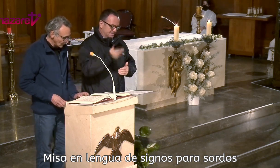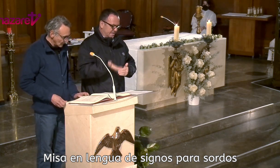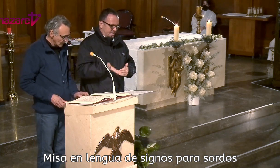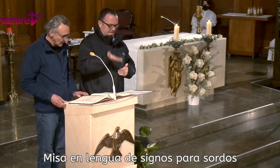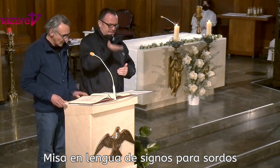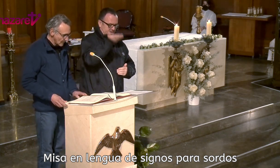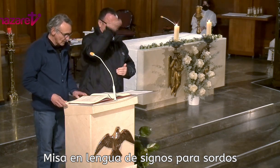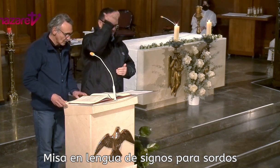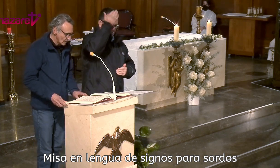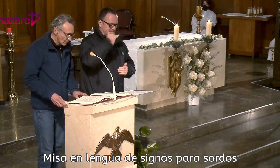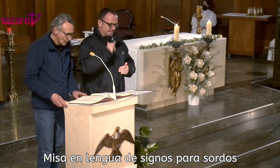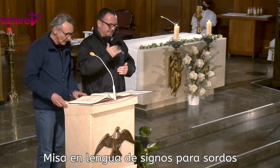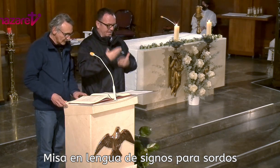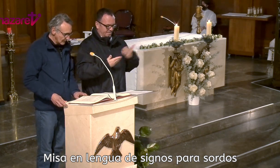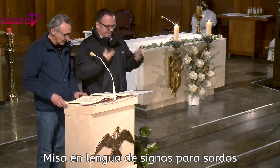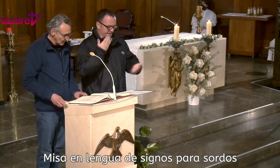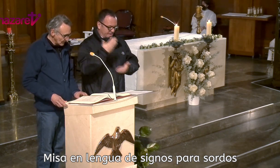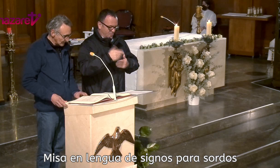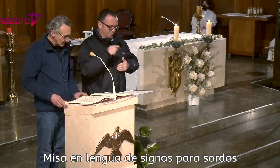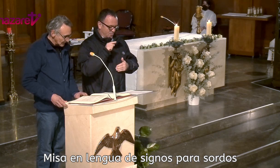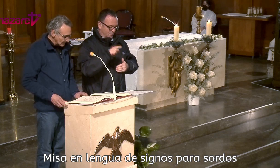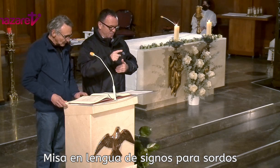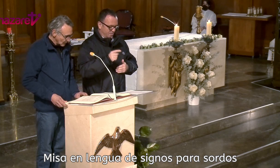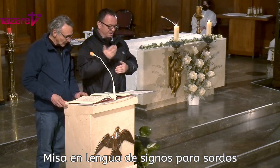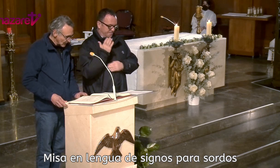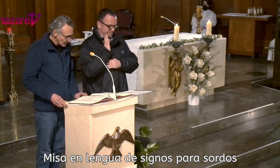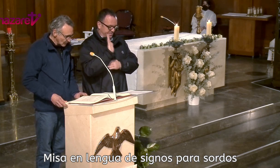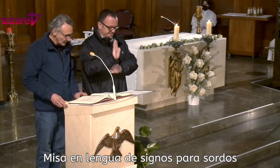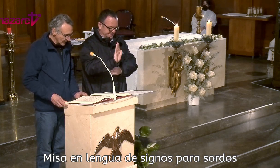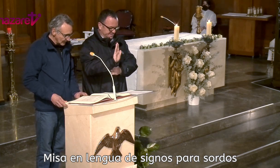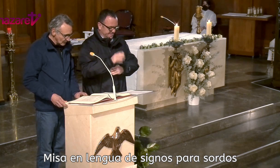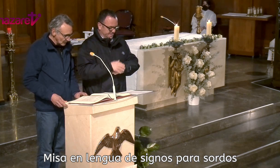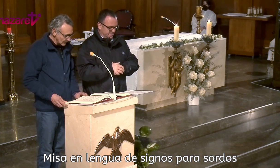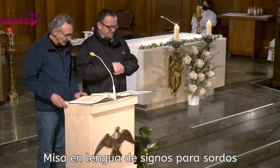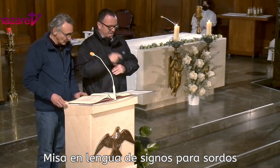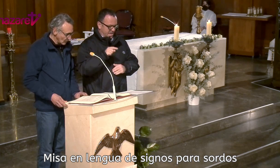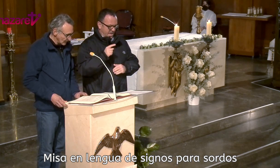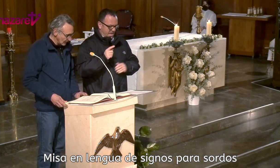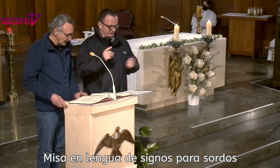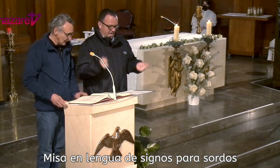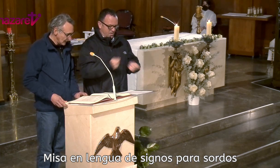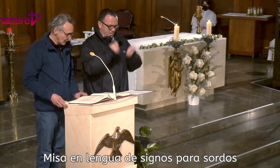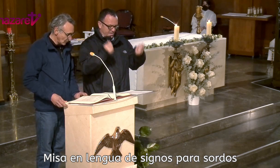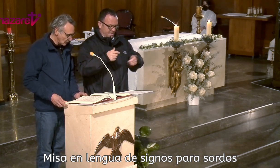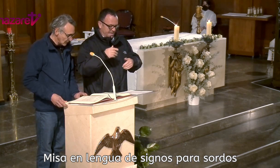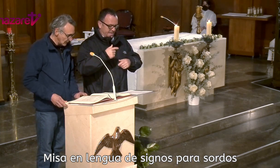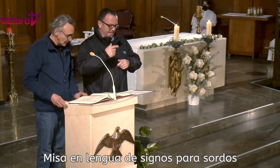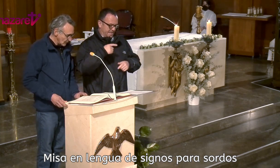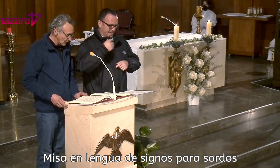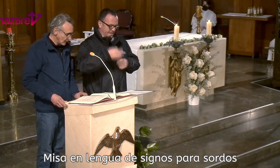nombre, oh Altísimo, proclamar por la mañana tu misericordia y de noche tu